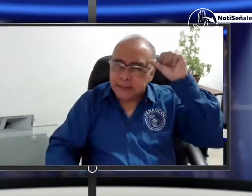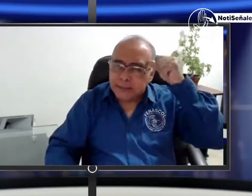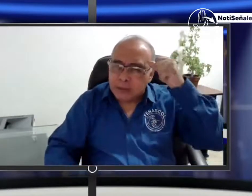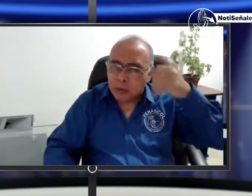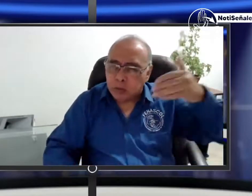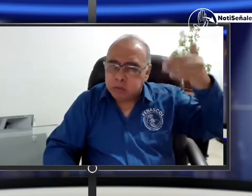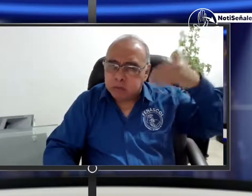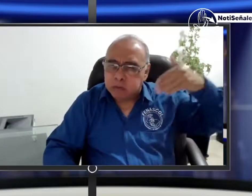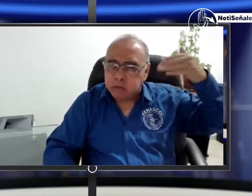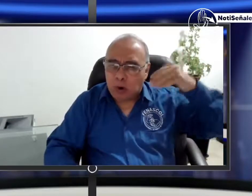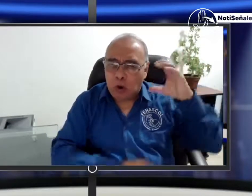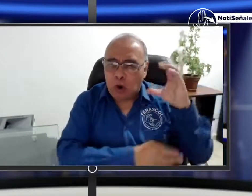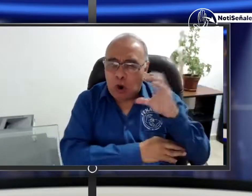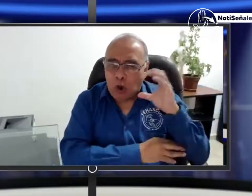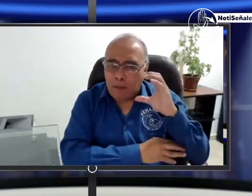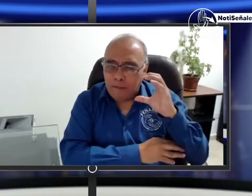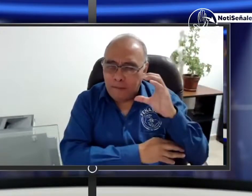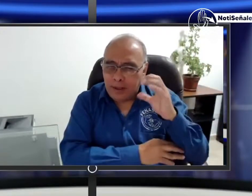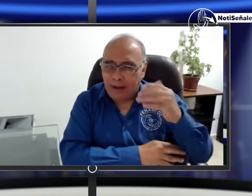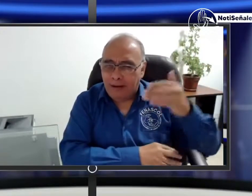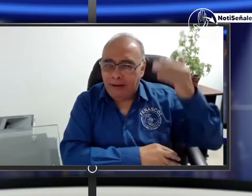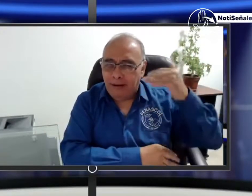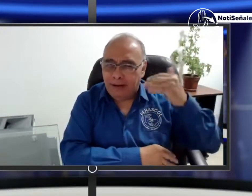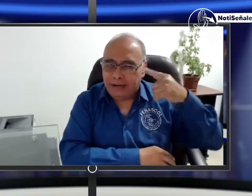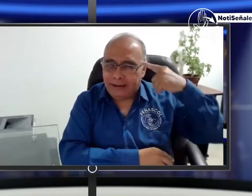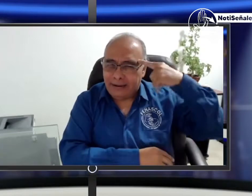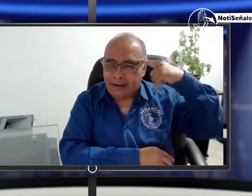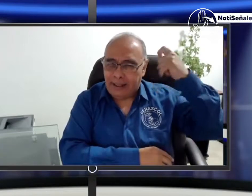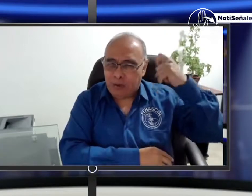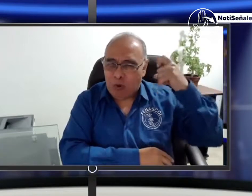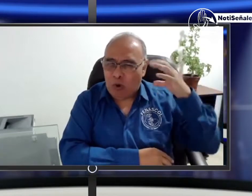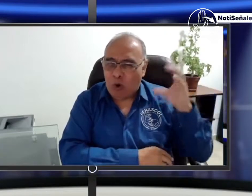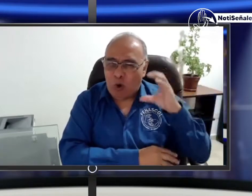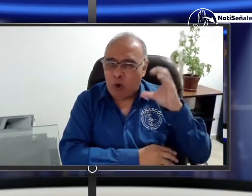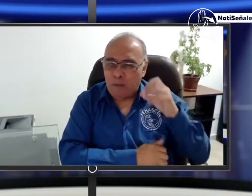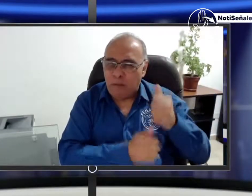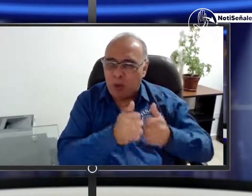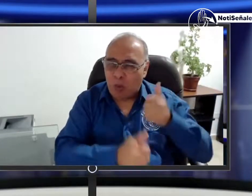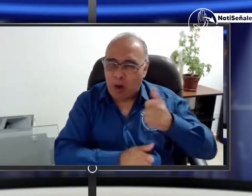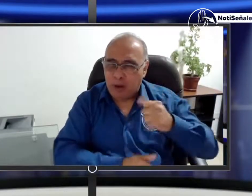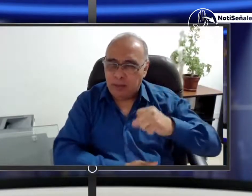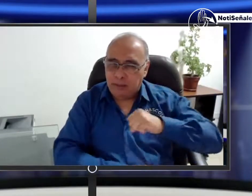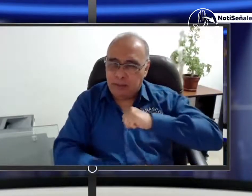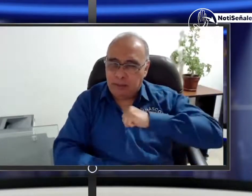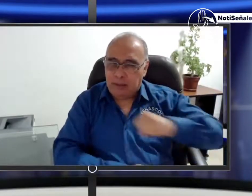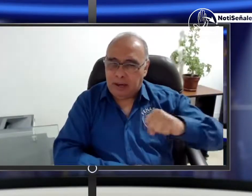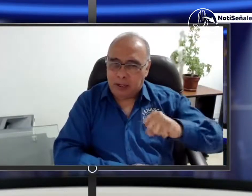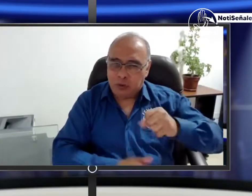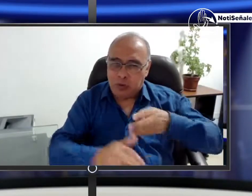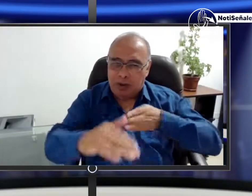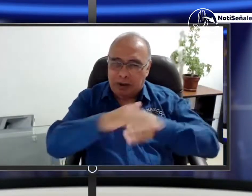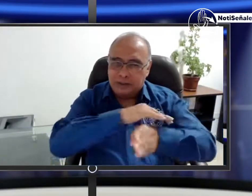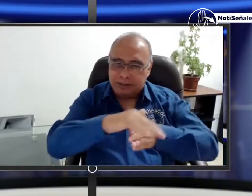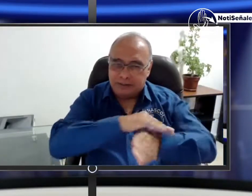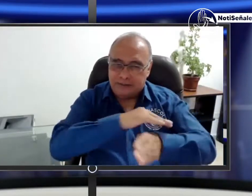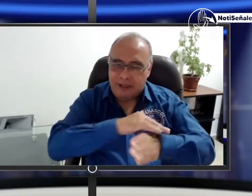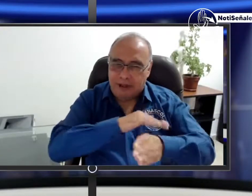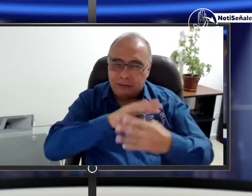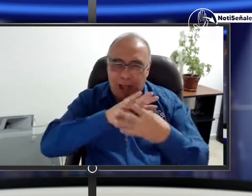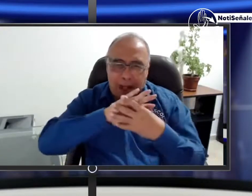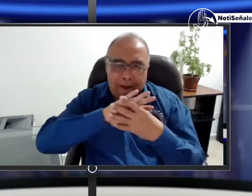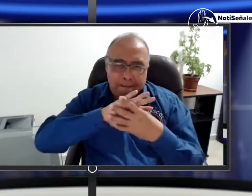motivar a todas las personas a nivel mundial recuerden que colombia en años anteriores